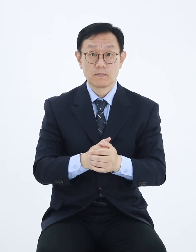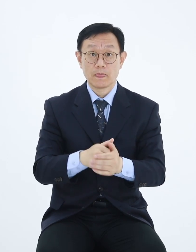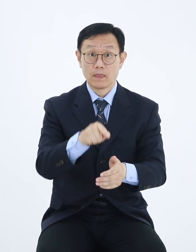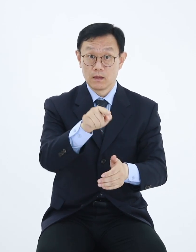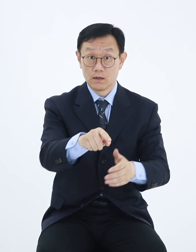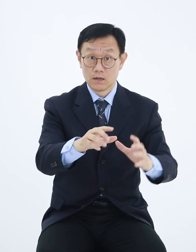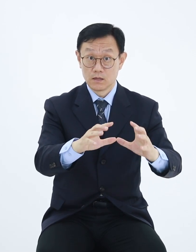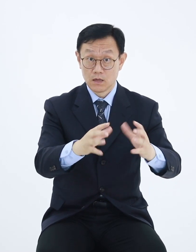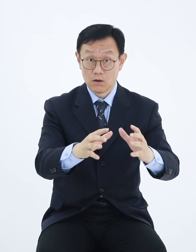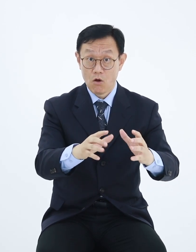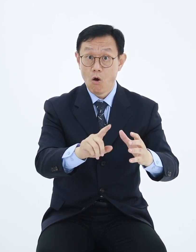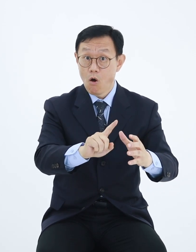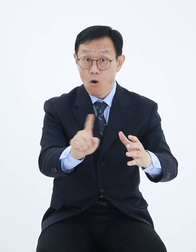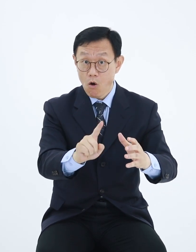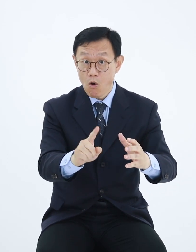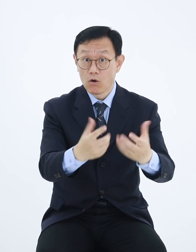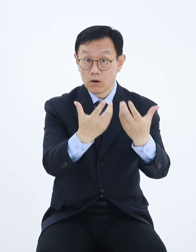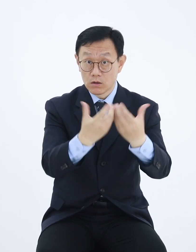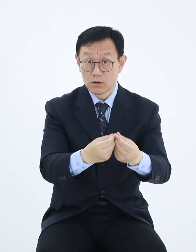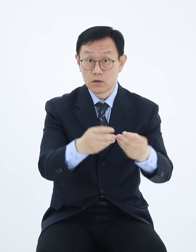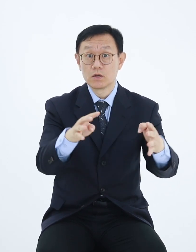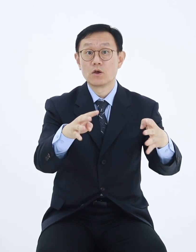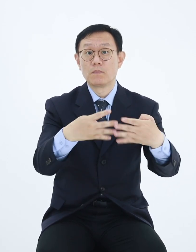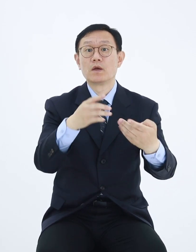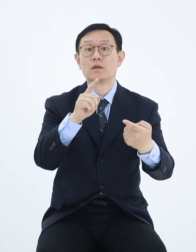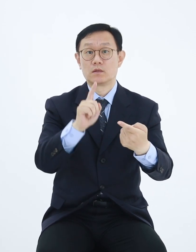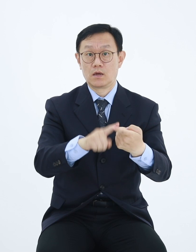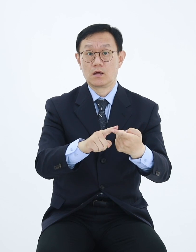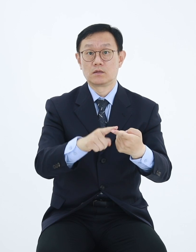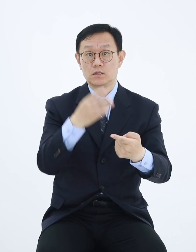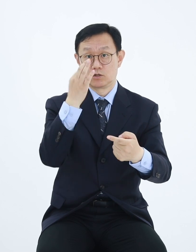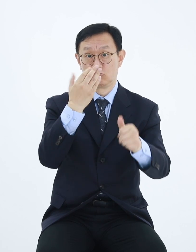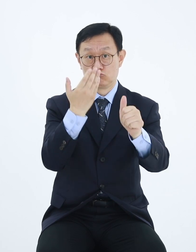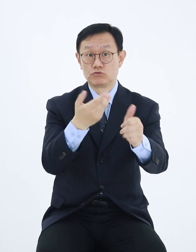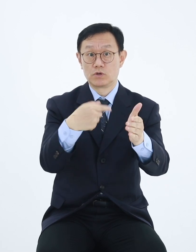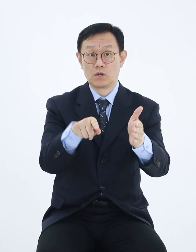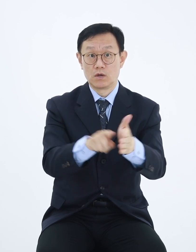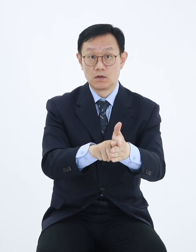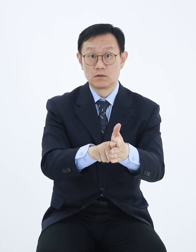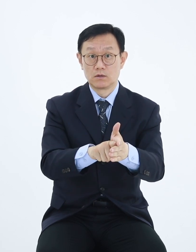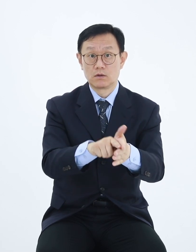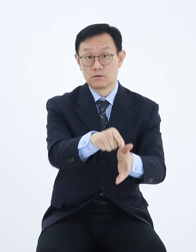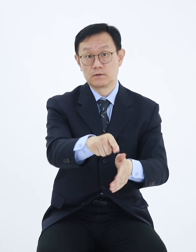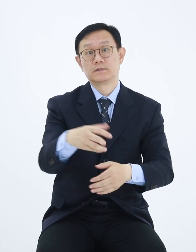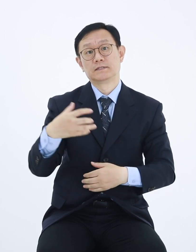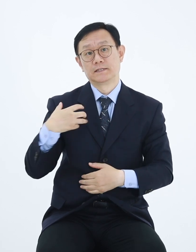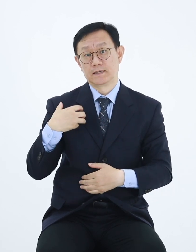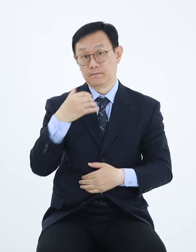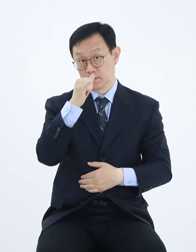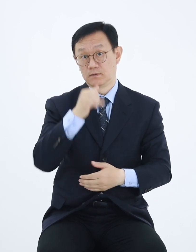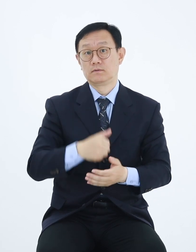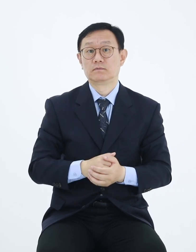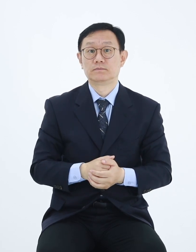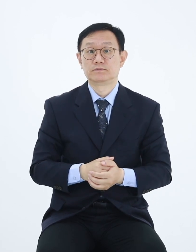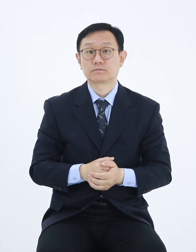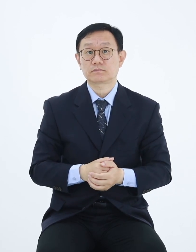당사국은 어떤 경우라도 협약에 의한 권리가 존중되도록 보장할 궁극적인 책임이 있습니다 비록이